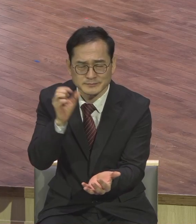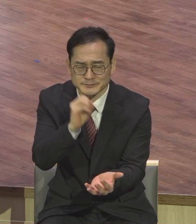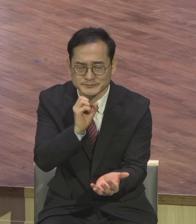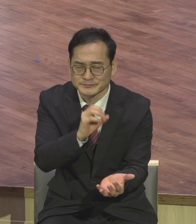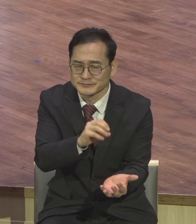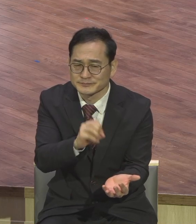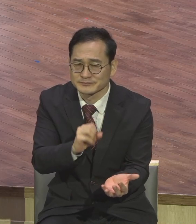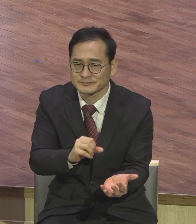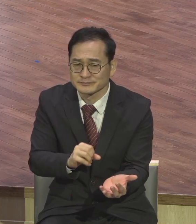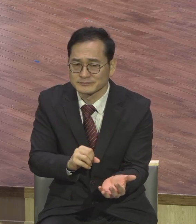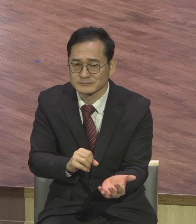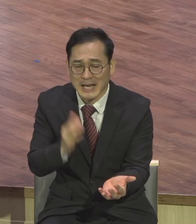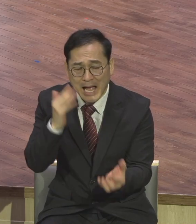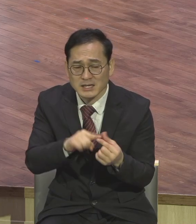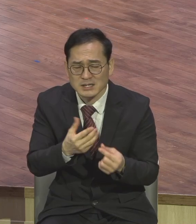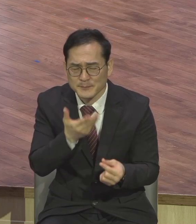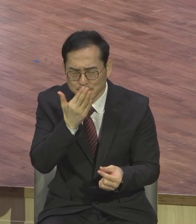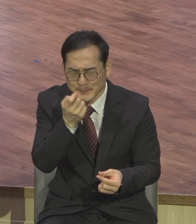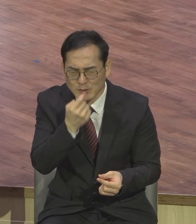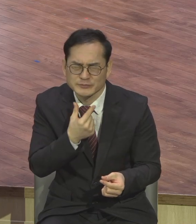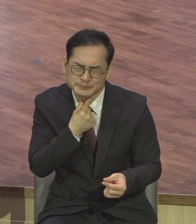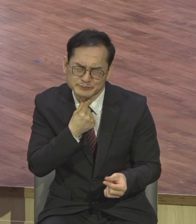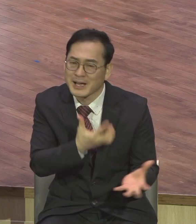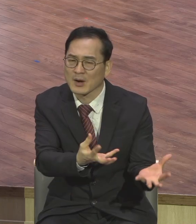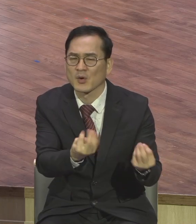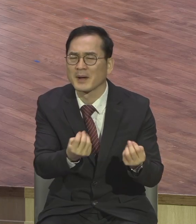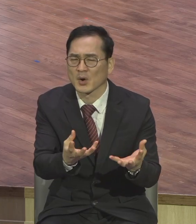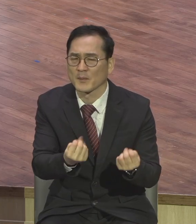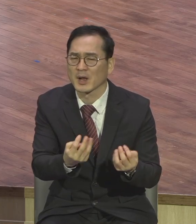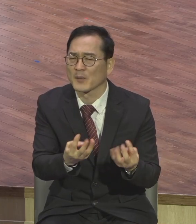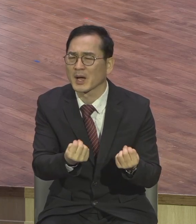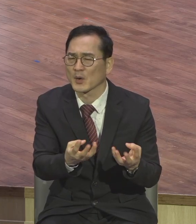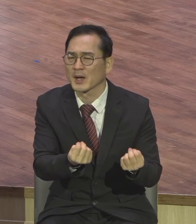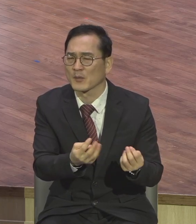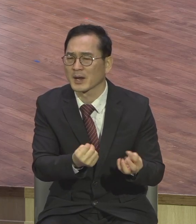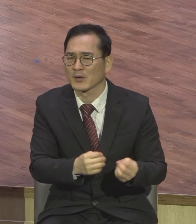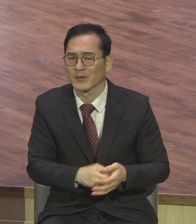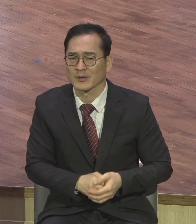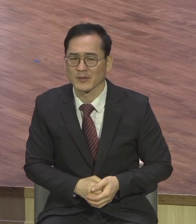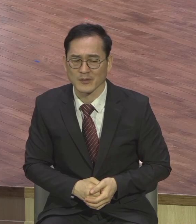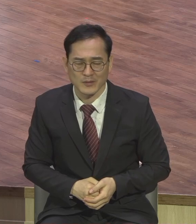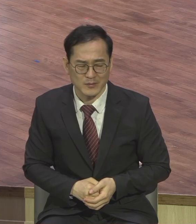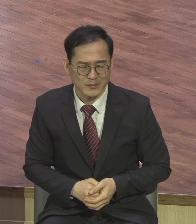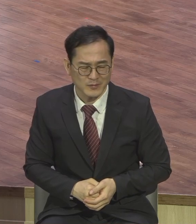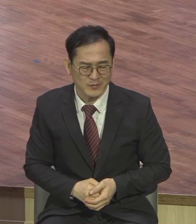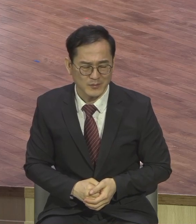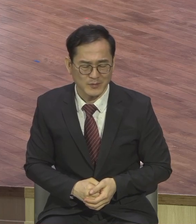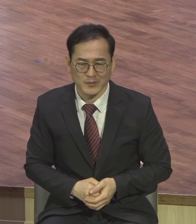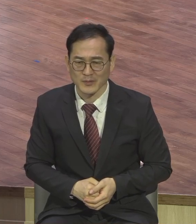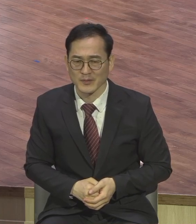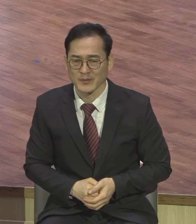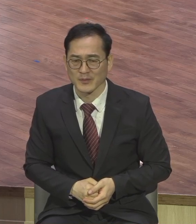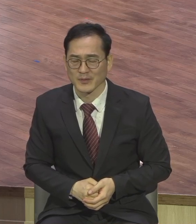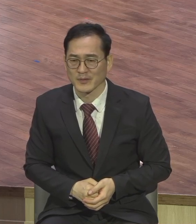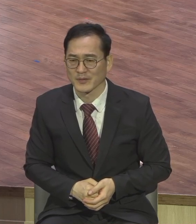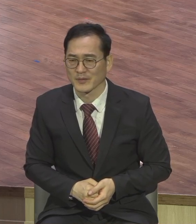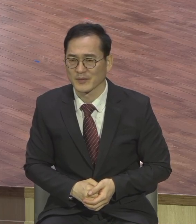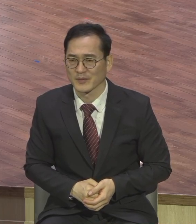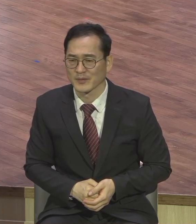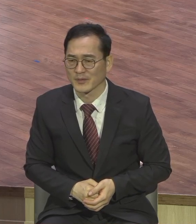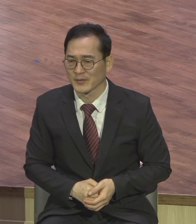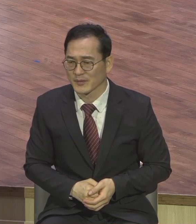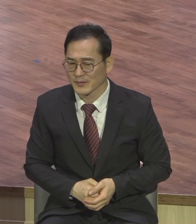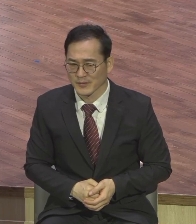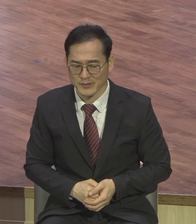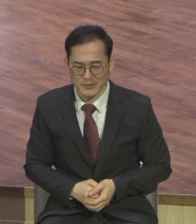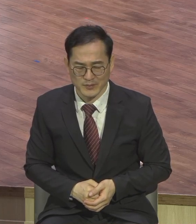다민족도 한글 배우고 싶어. 얼마나 싶어하는지 아세요? 한글 뭐 한글을 완전히 그 나라의 글로